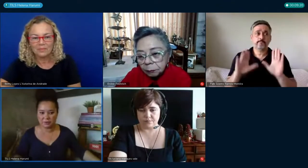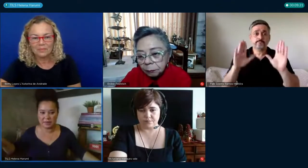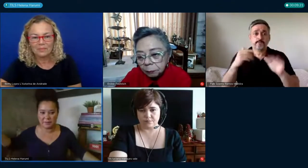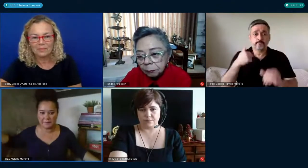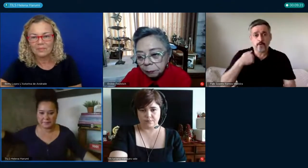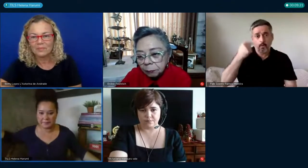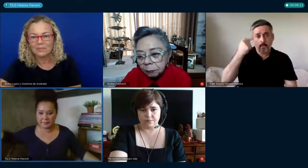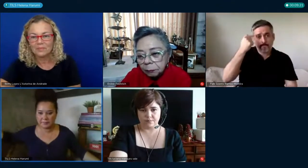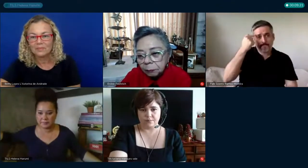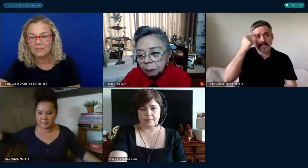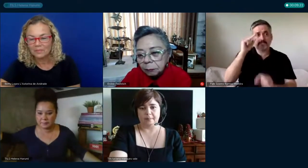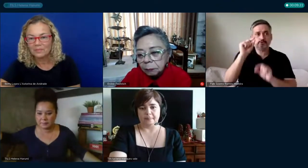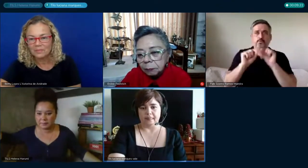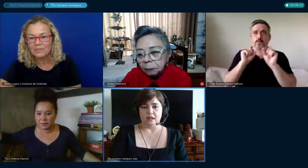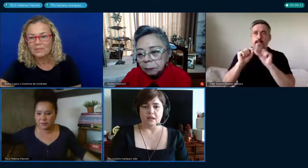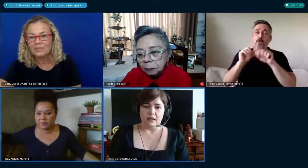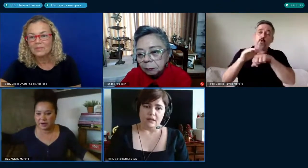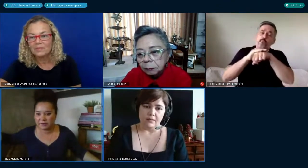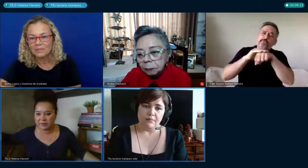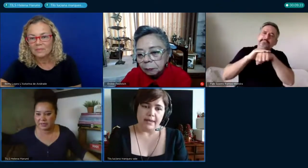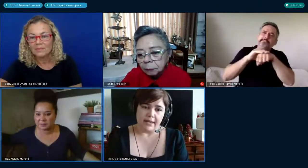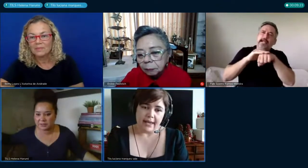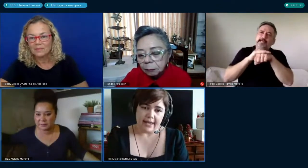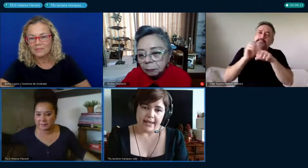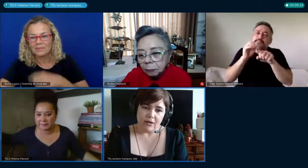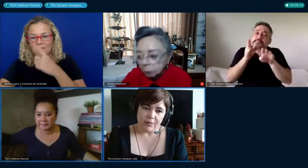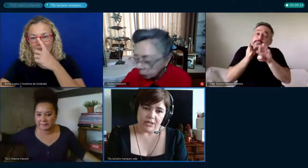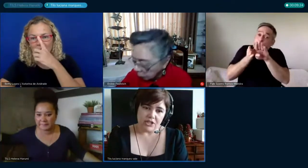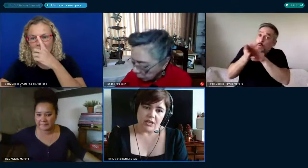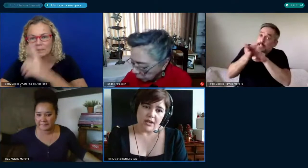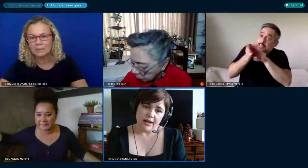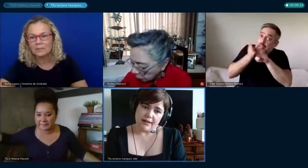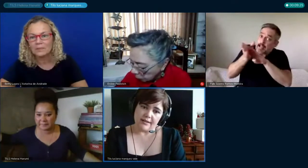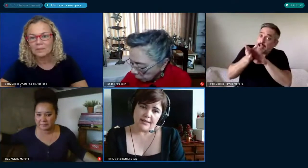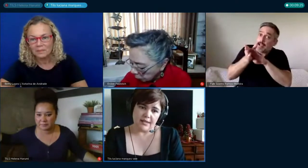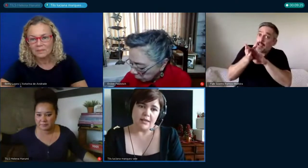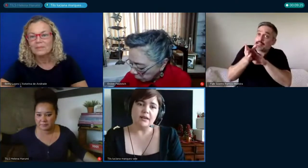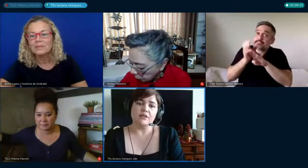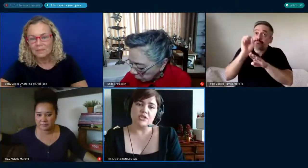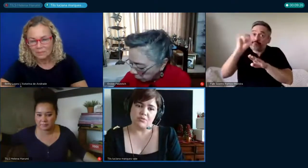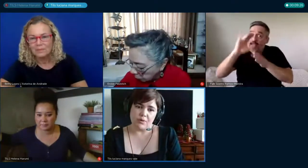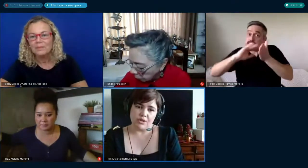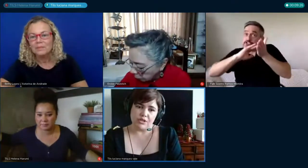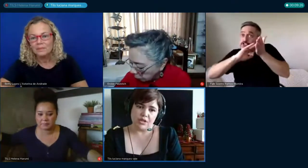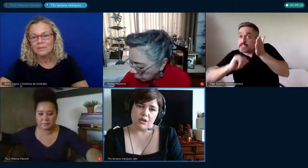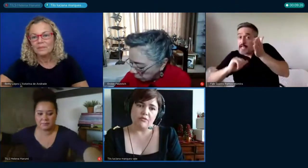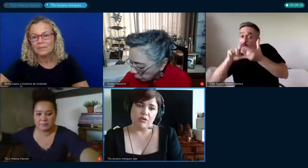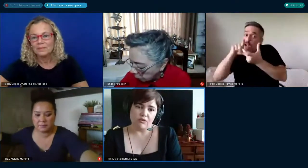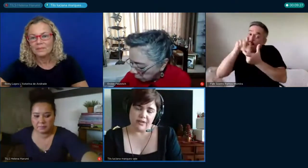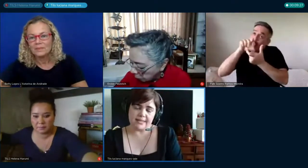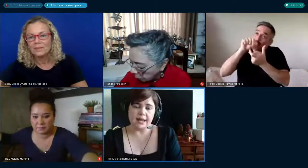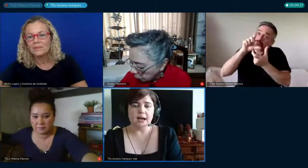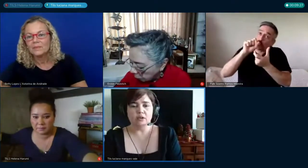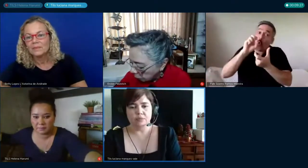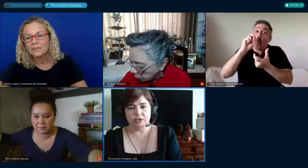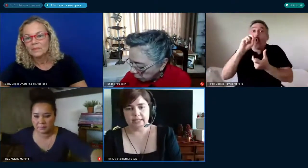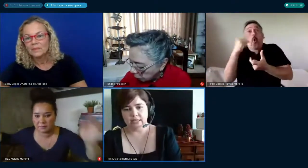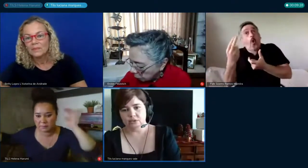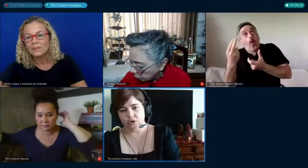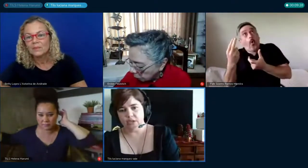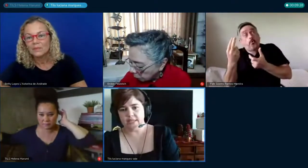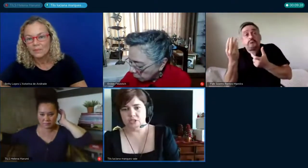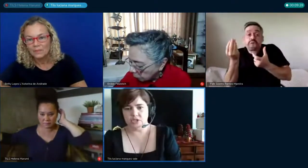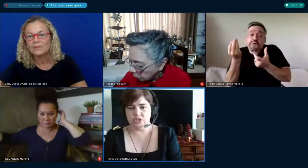eu não consegui encontrar. Bem, realmente Sim, a gente pode. Eu vou conversar com a